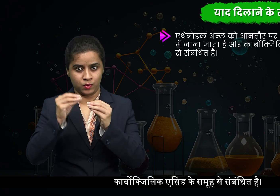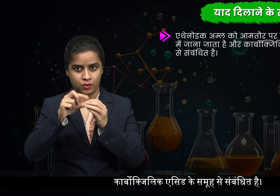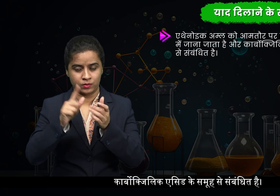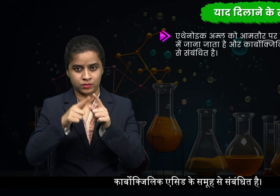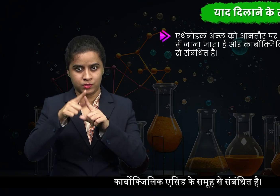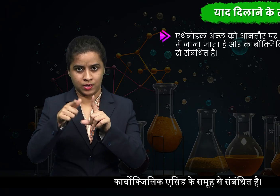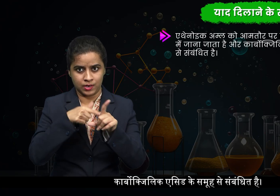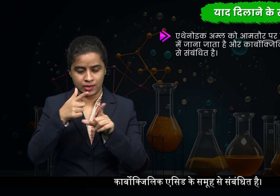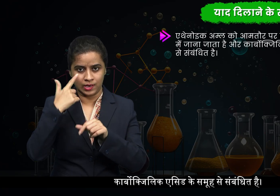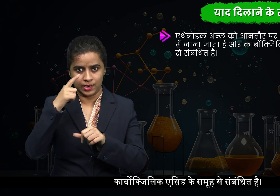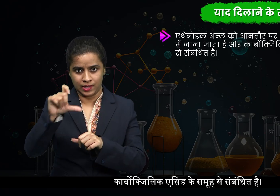के समूह संबंधित है।